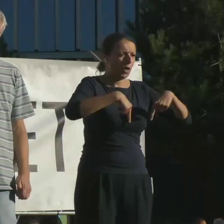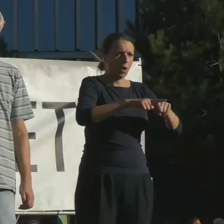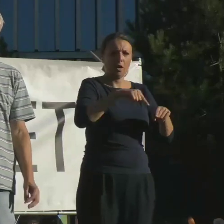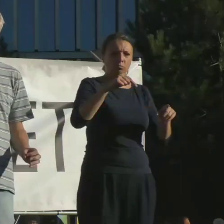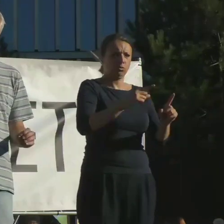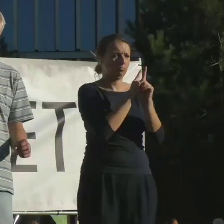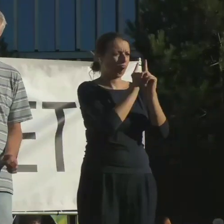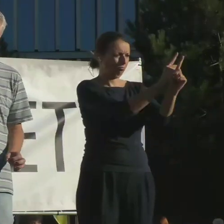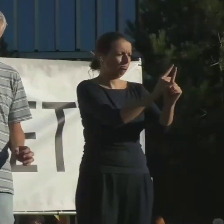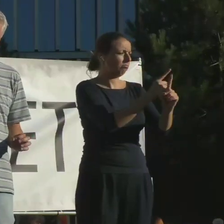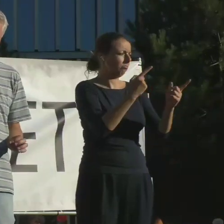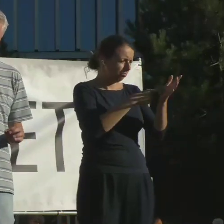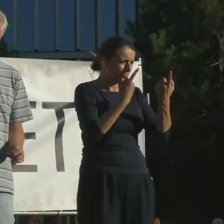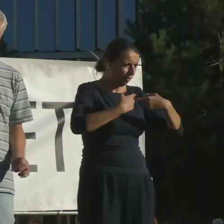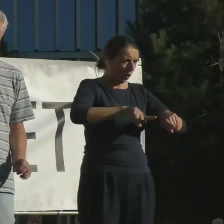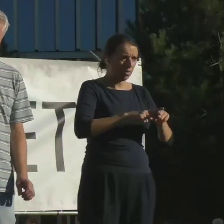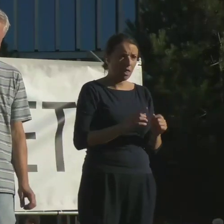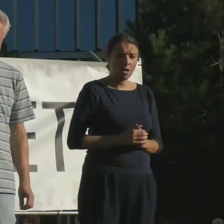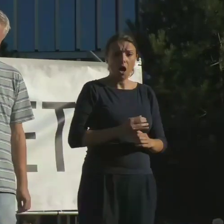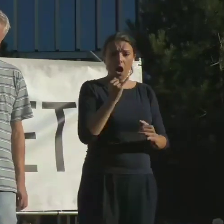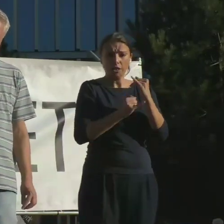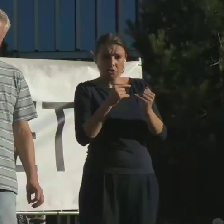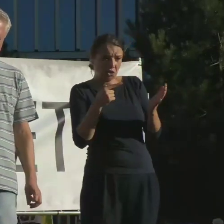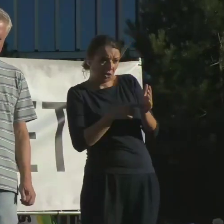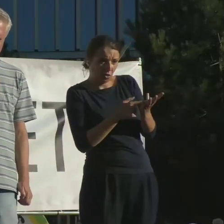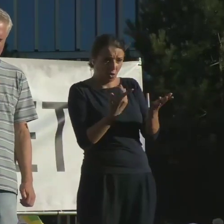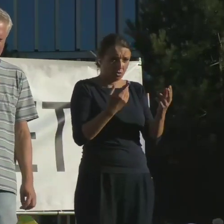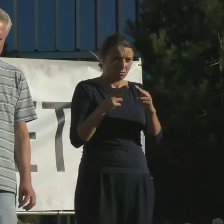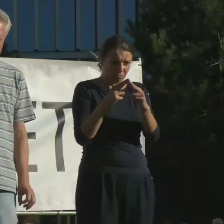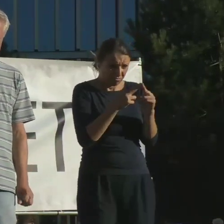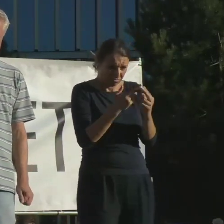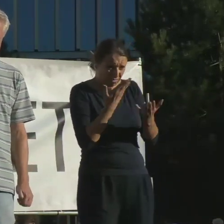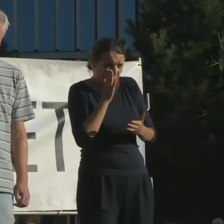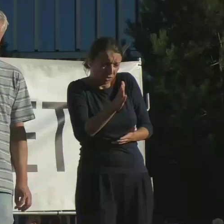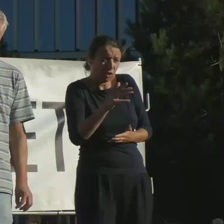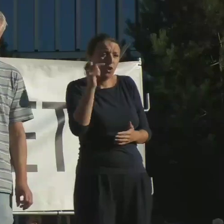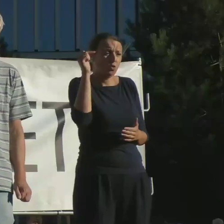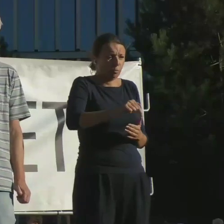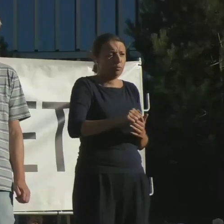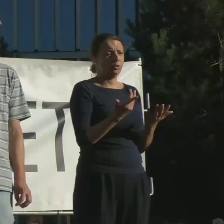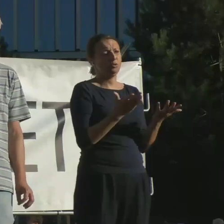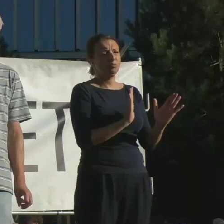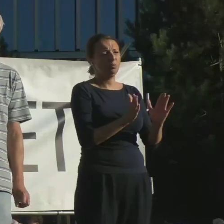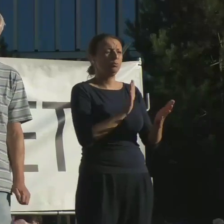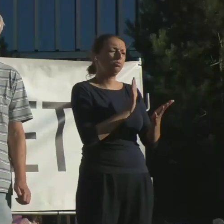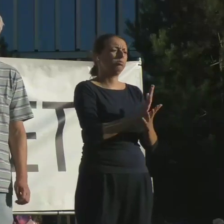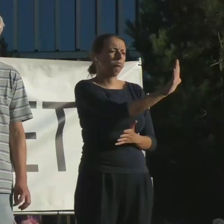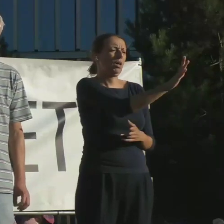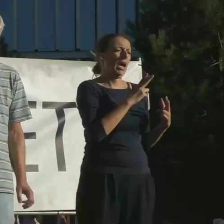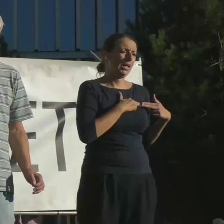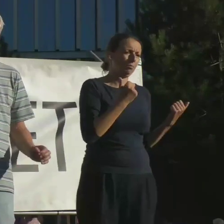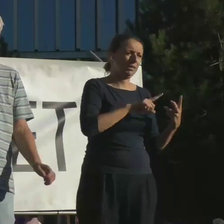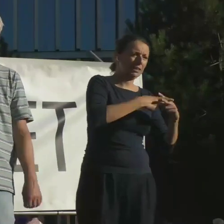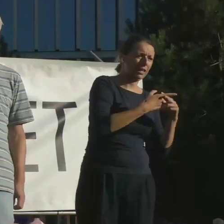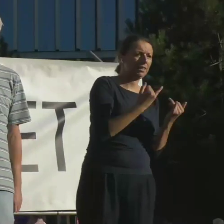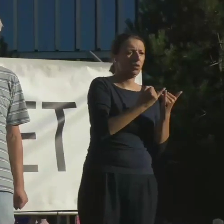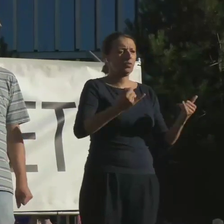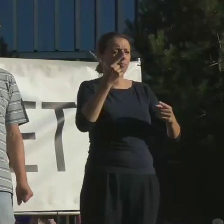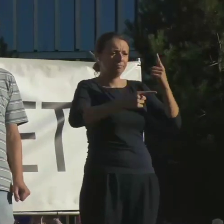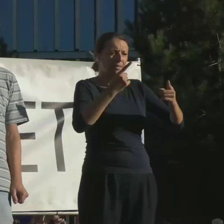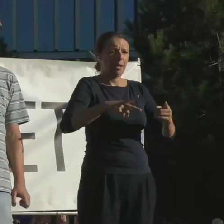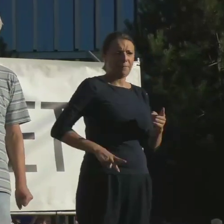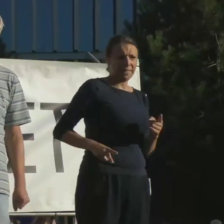realizację. Dopóki na to nie ma szans, trzeba sposobami administracyjnymi, rozporządzeń ministerialnych